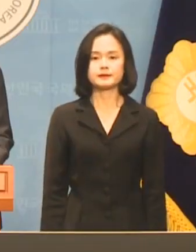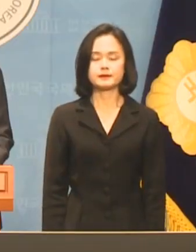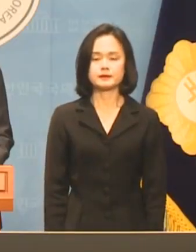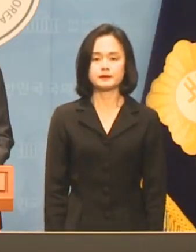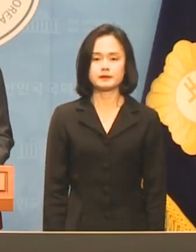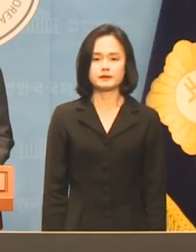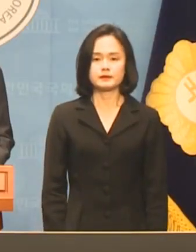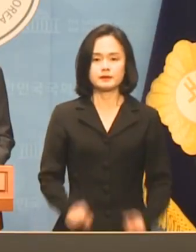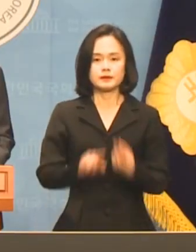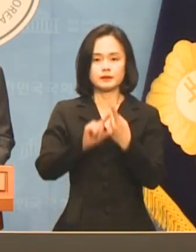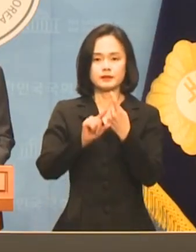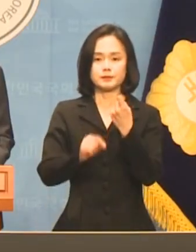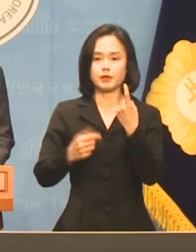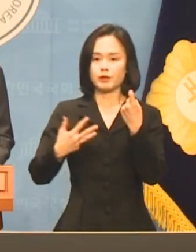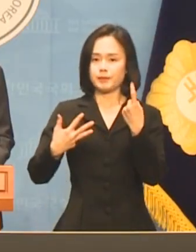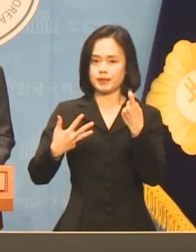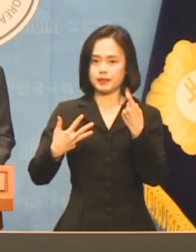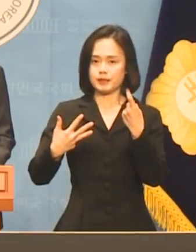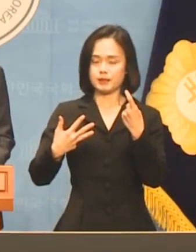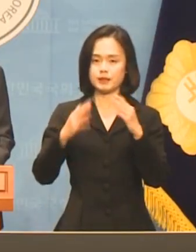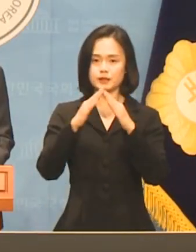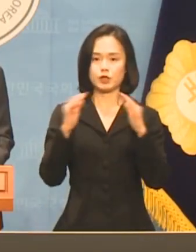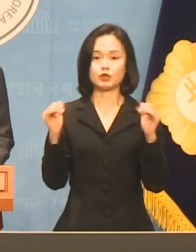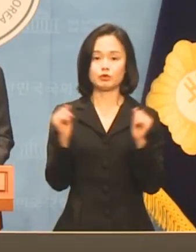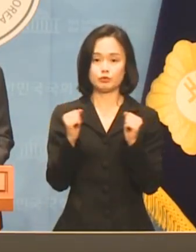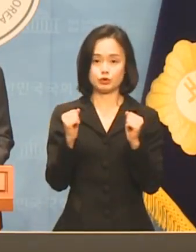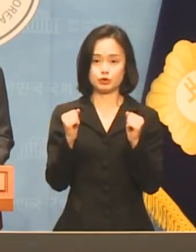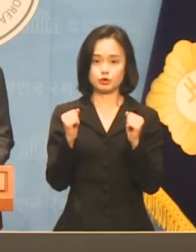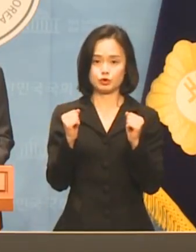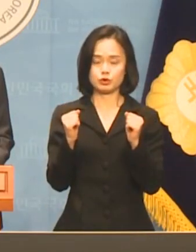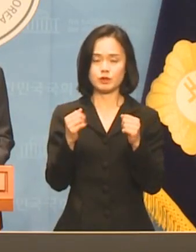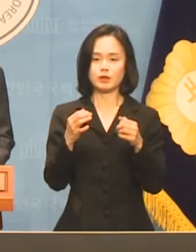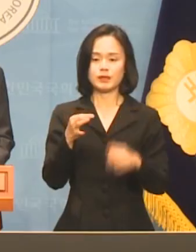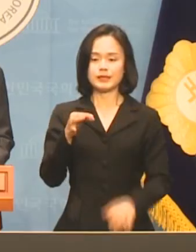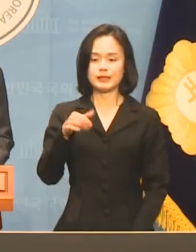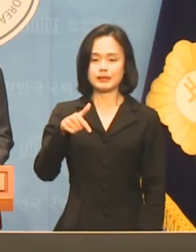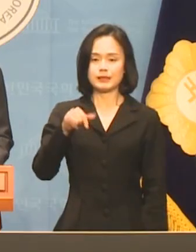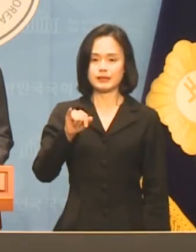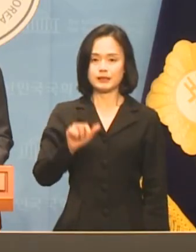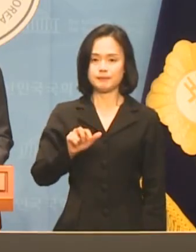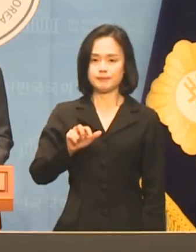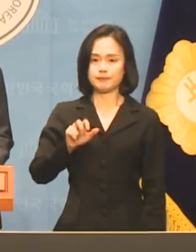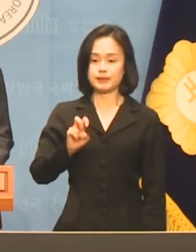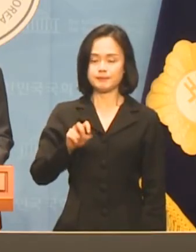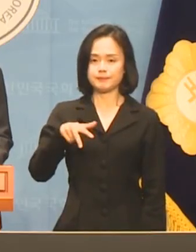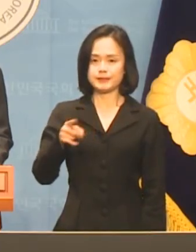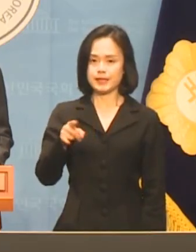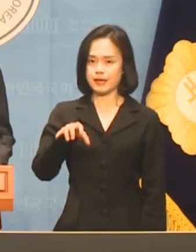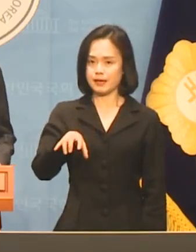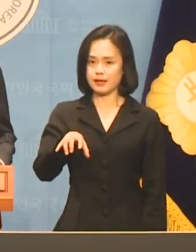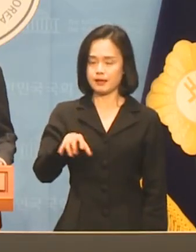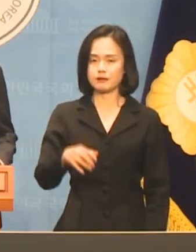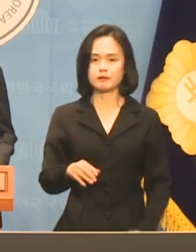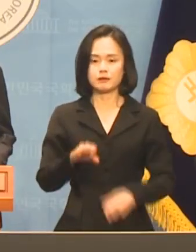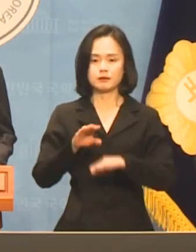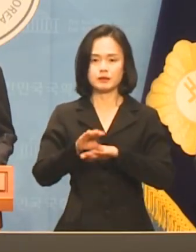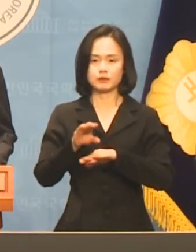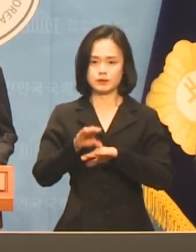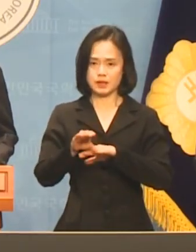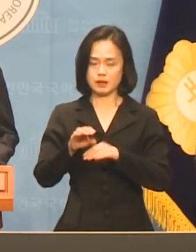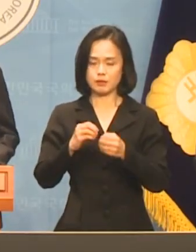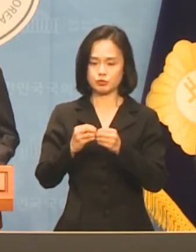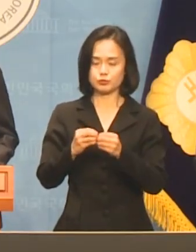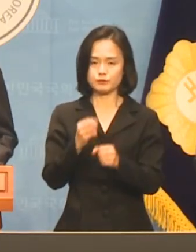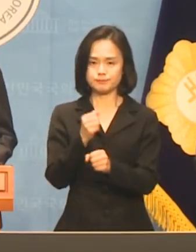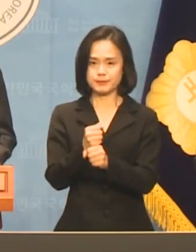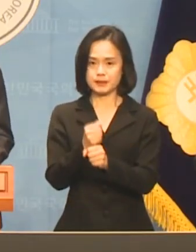8일 전북 김제시 지평선 산업단지에 위치한 특장차 생산업체에서